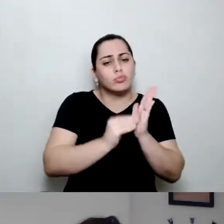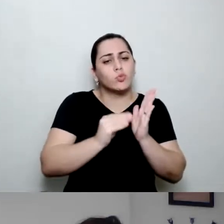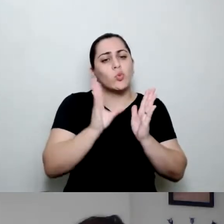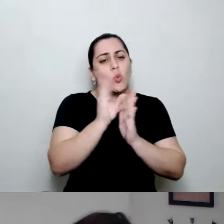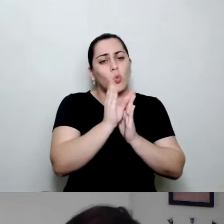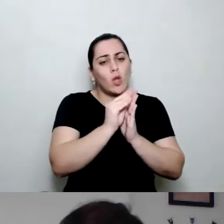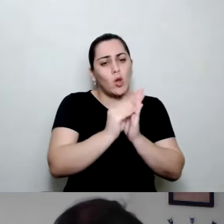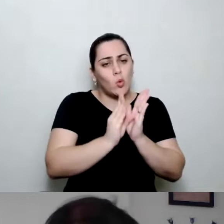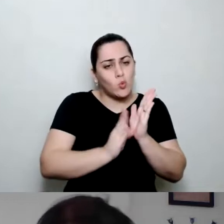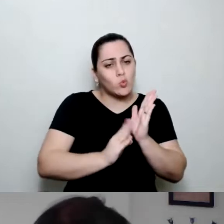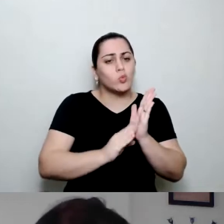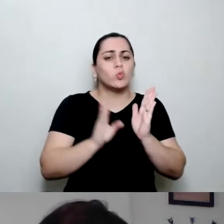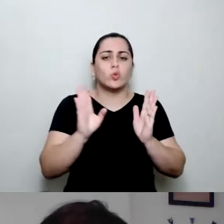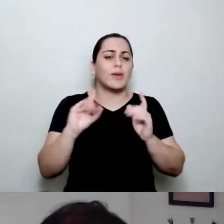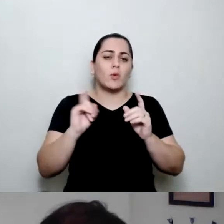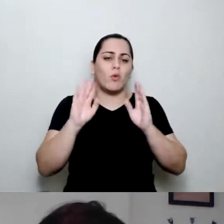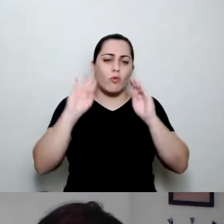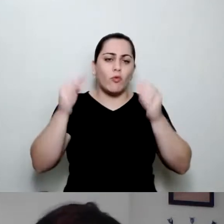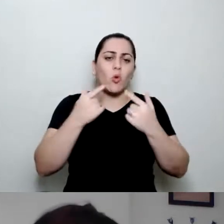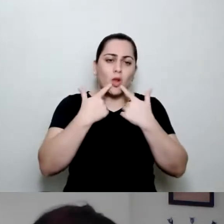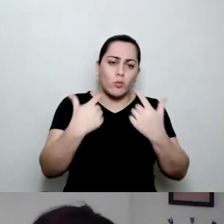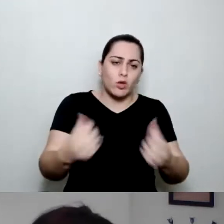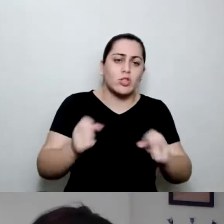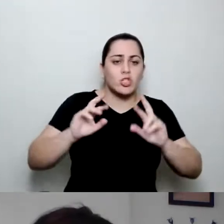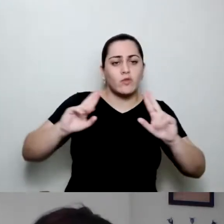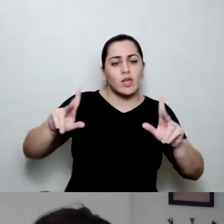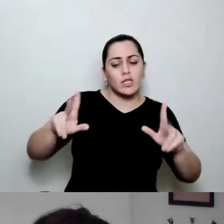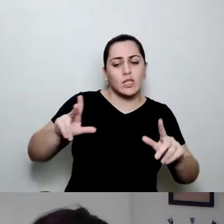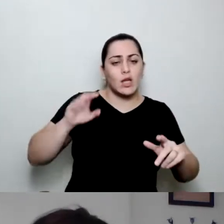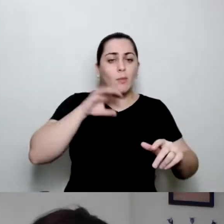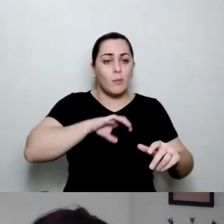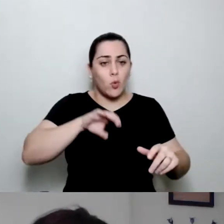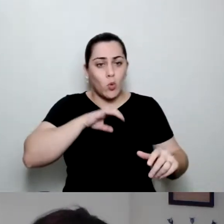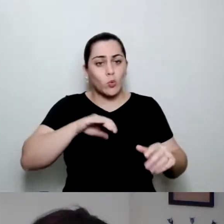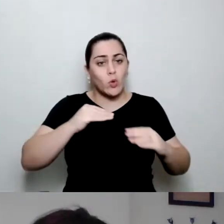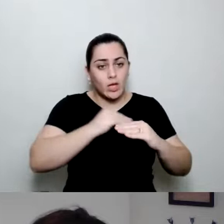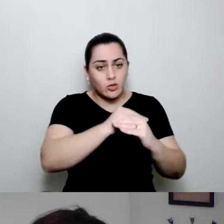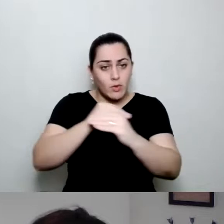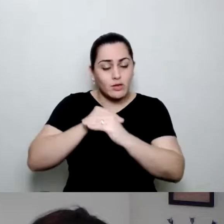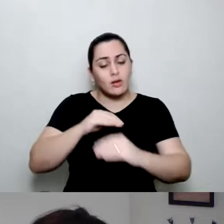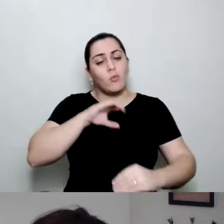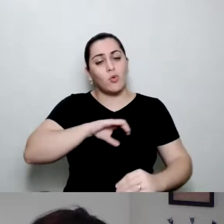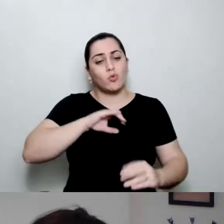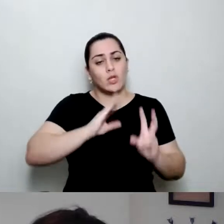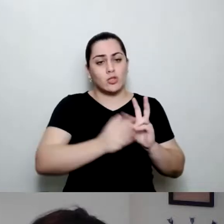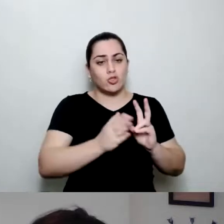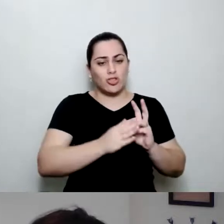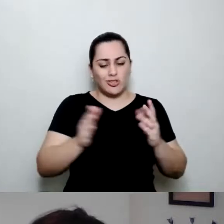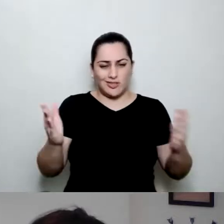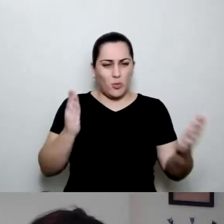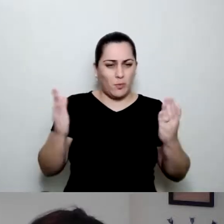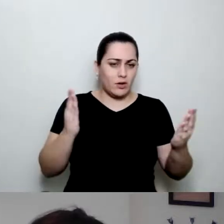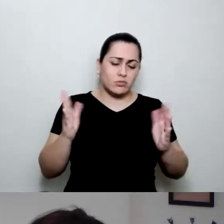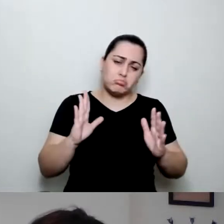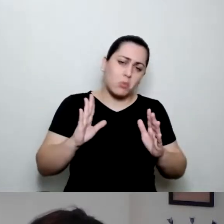linguístico focando nas diferenças entre o português indígena e o português padrão, né? E isso também pode ser para